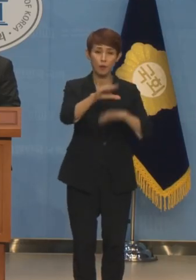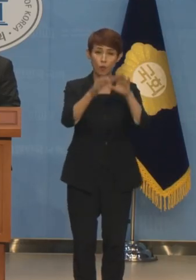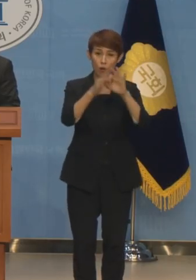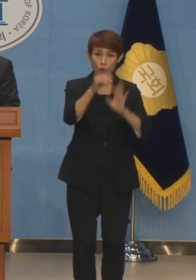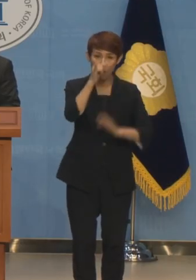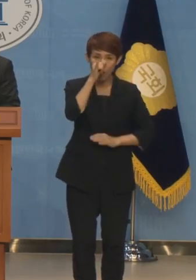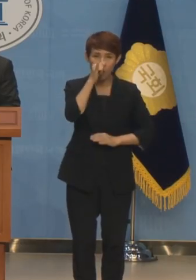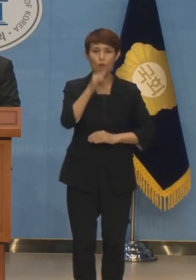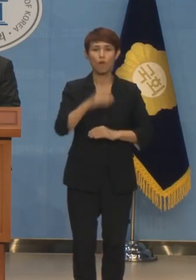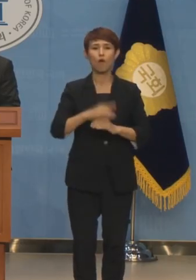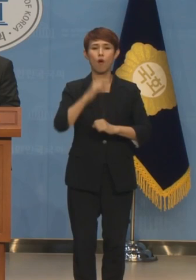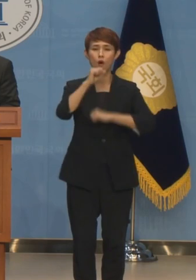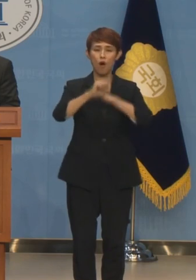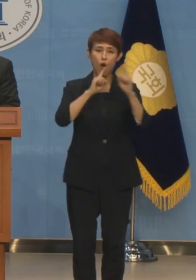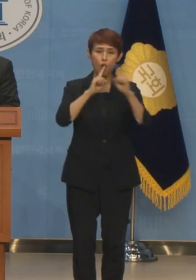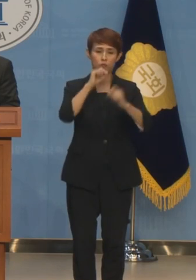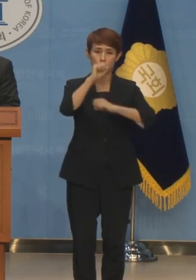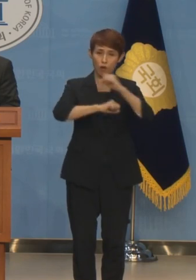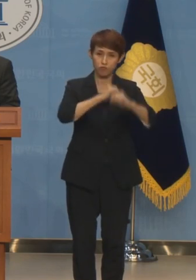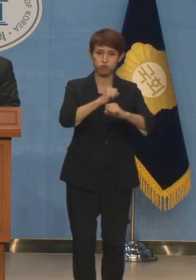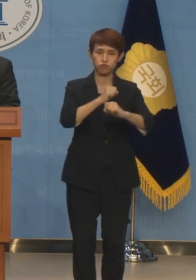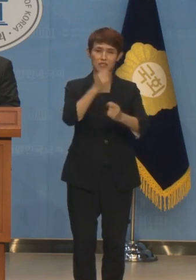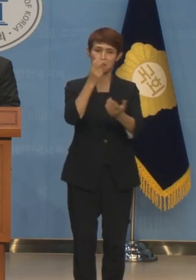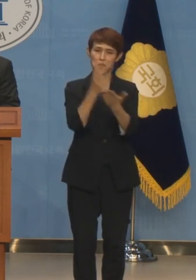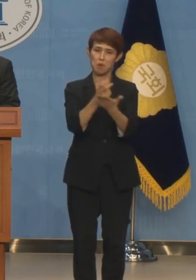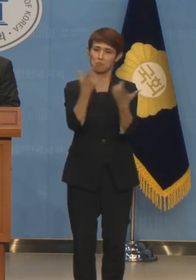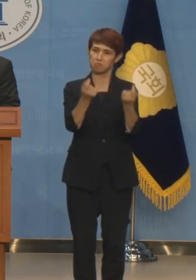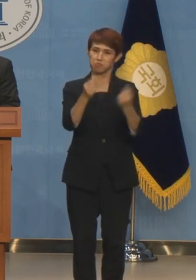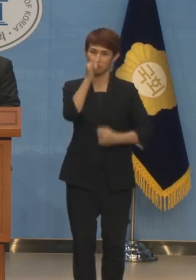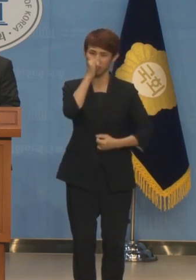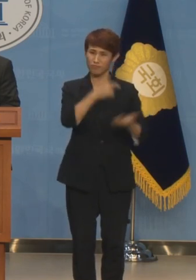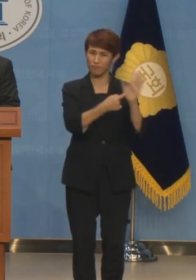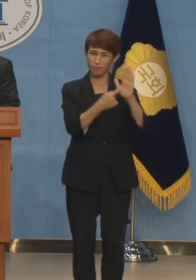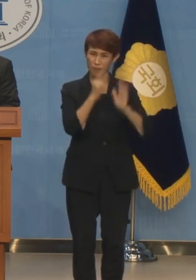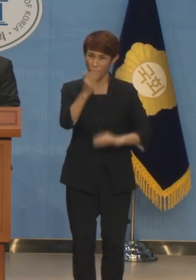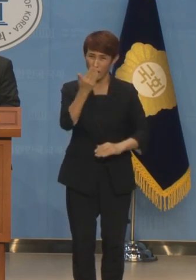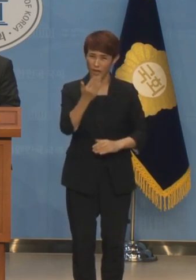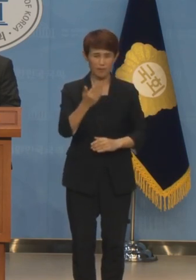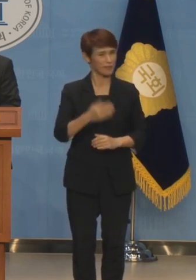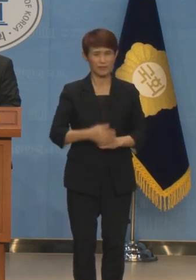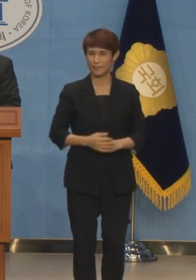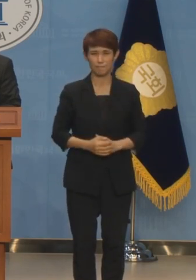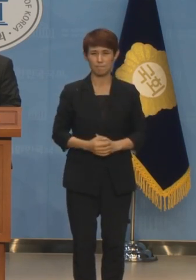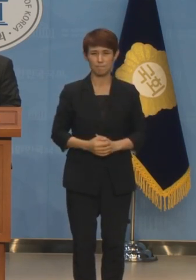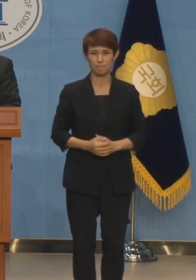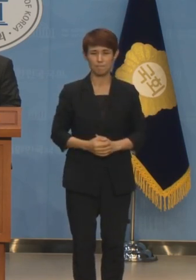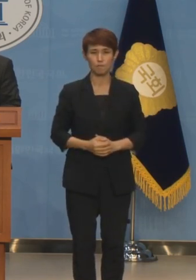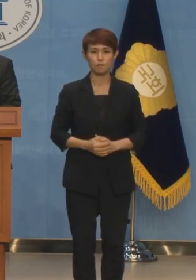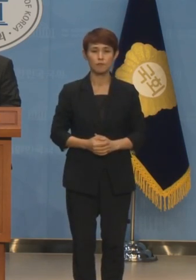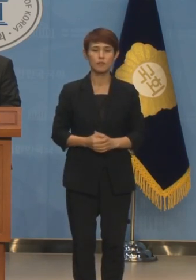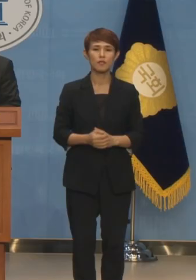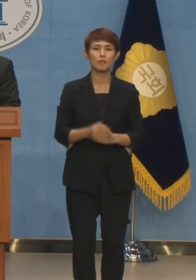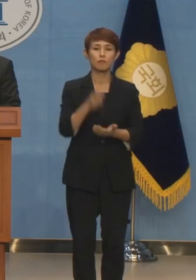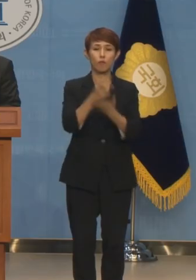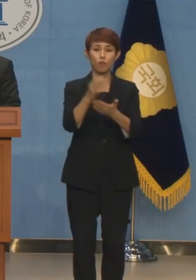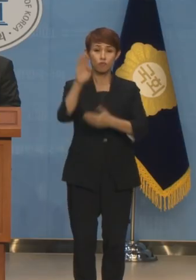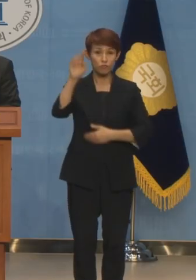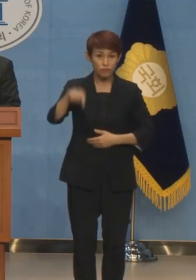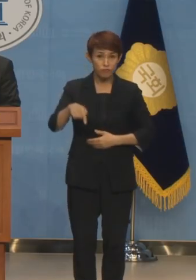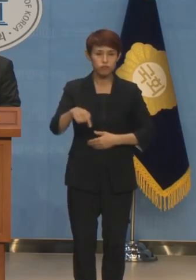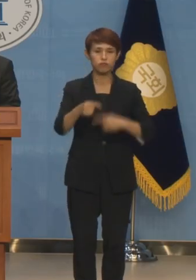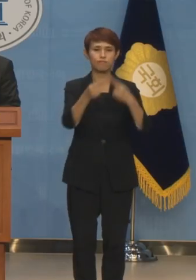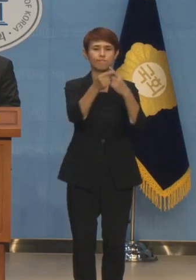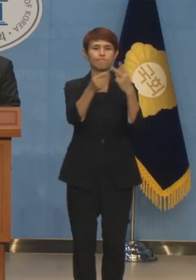자유와 적법성을 운운하다니 실소를 멈출 수가 없습니다. 사법부는 이미